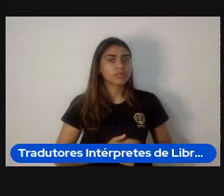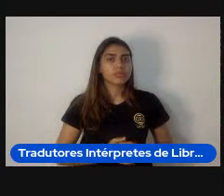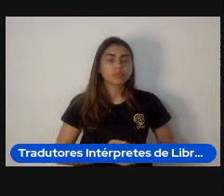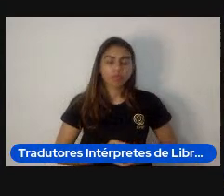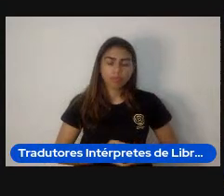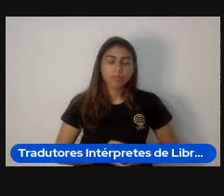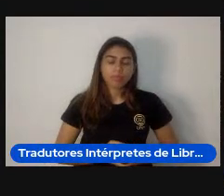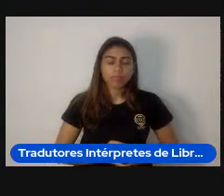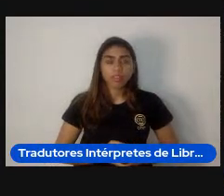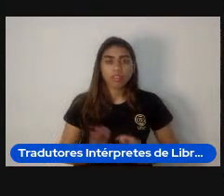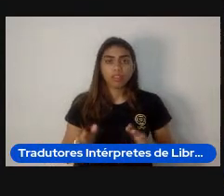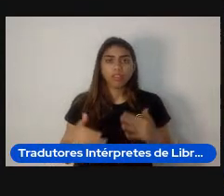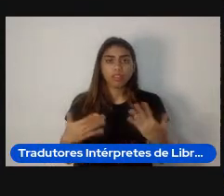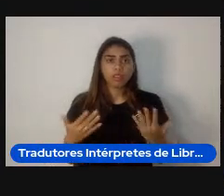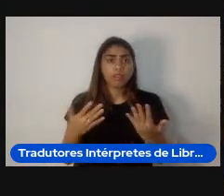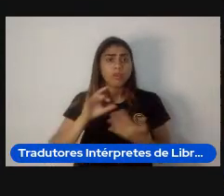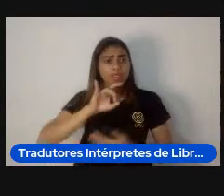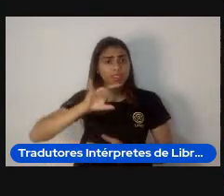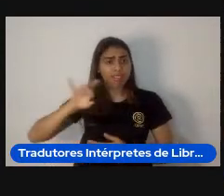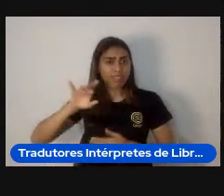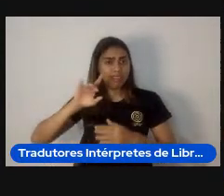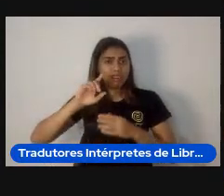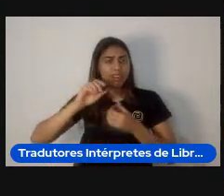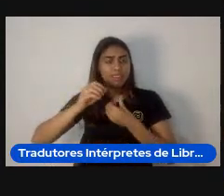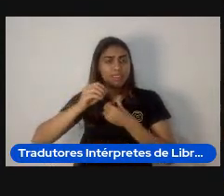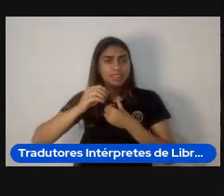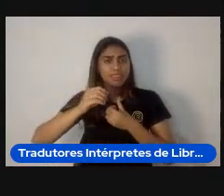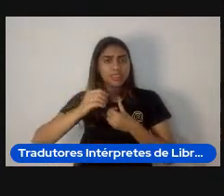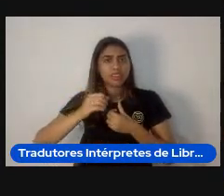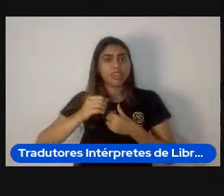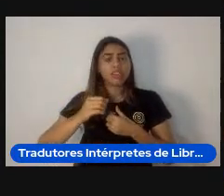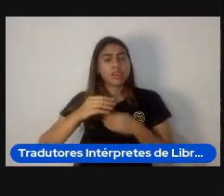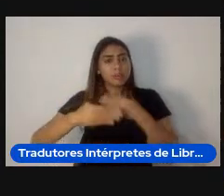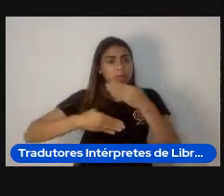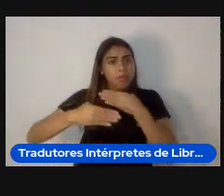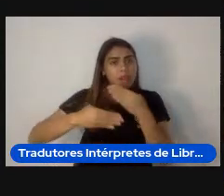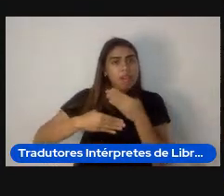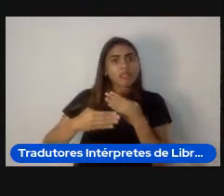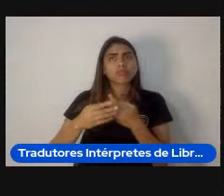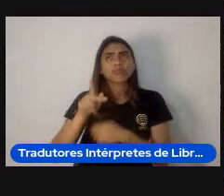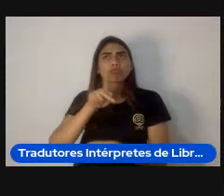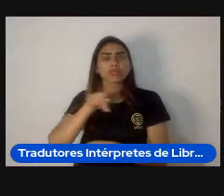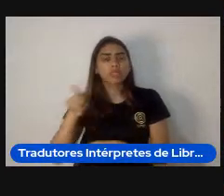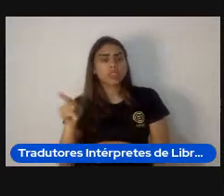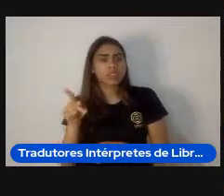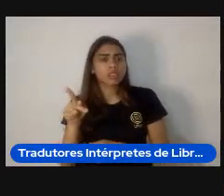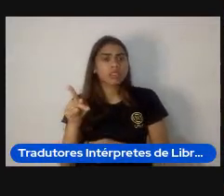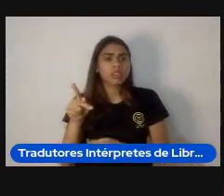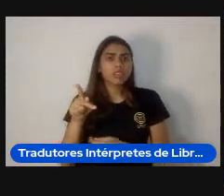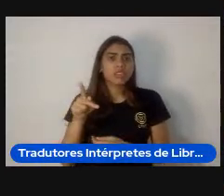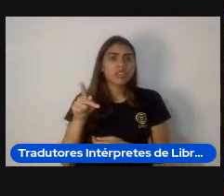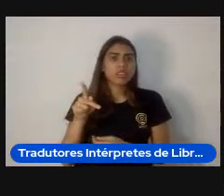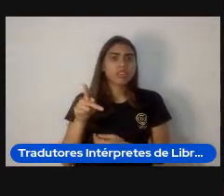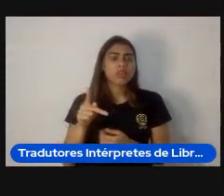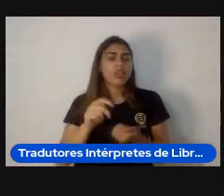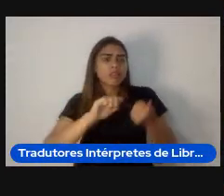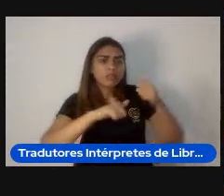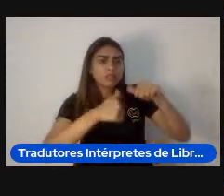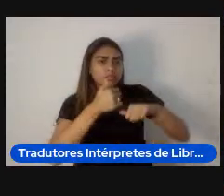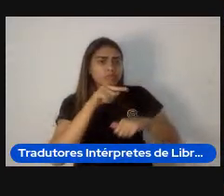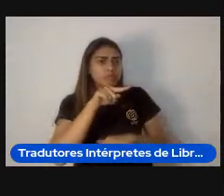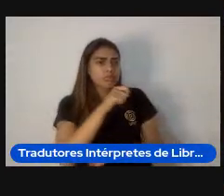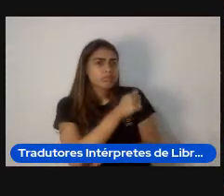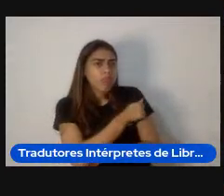para avaliar o aluno dentro do que ele conseguiu fazer. E o que ele ainda